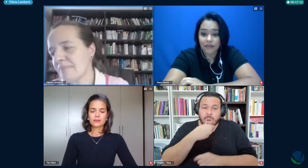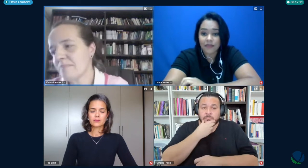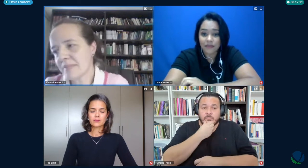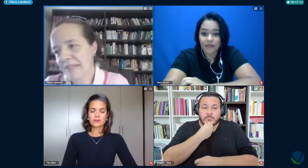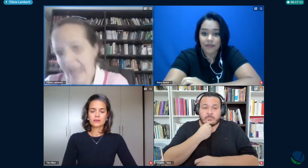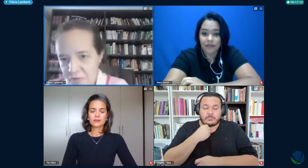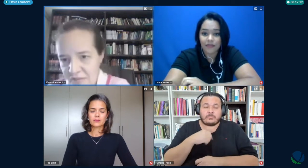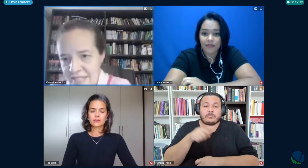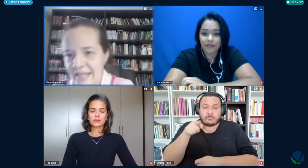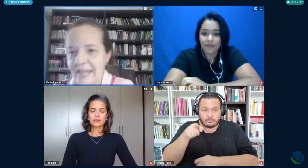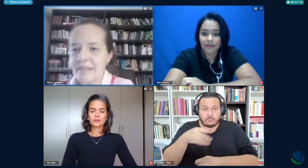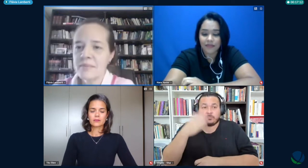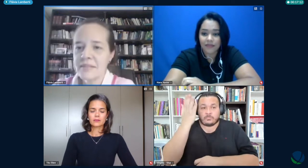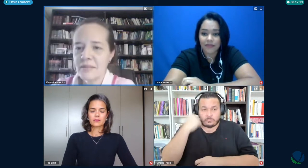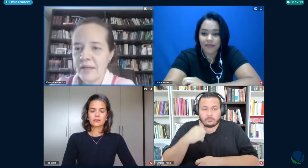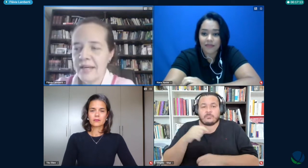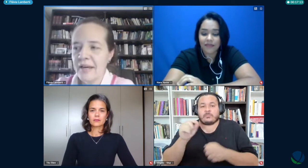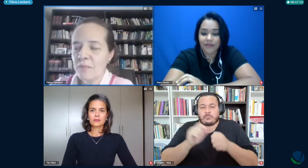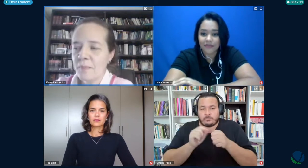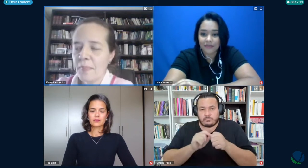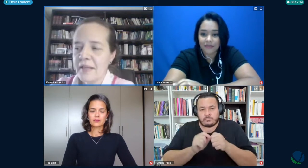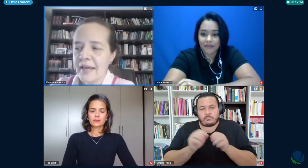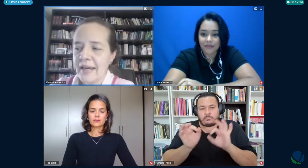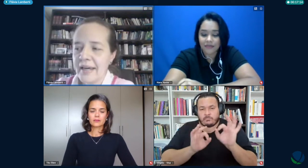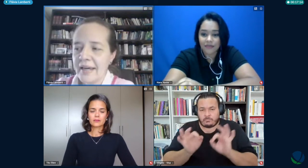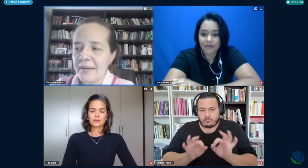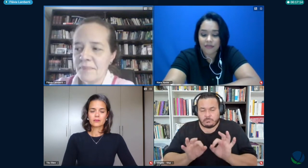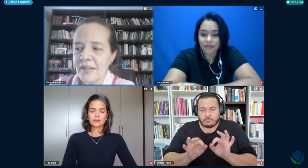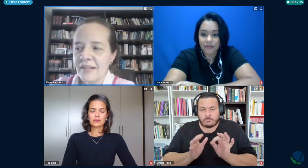você que sabe fazer,